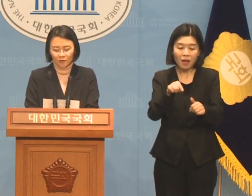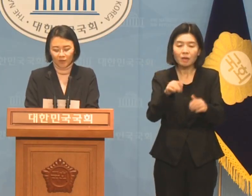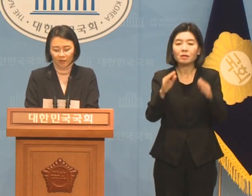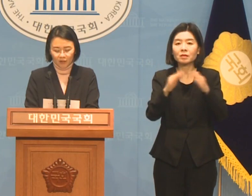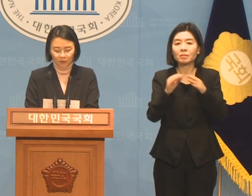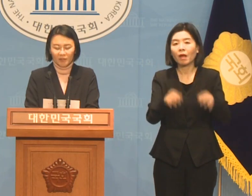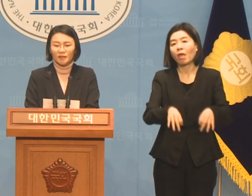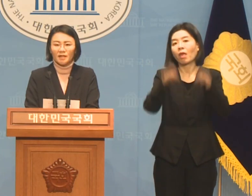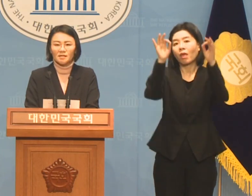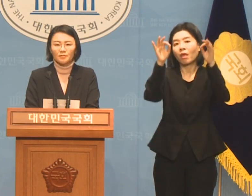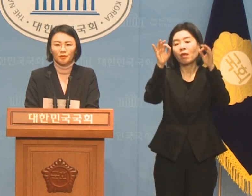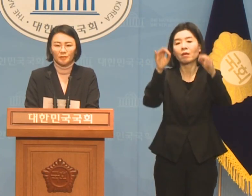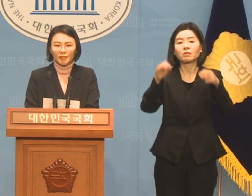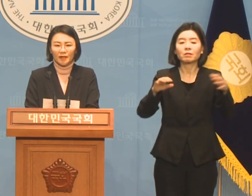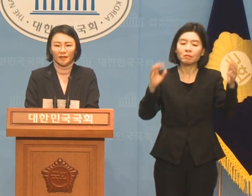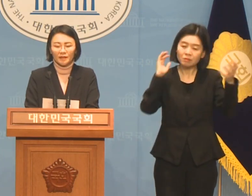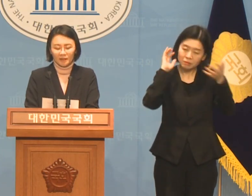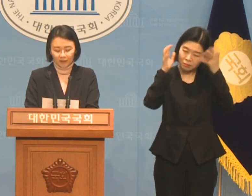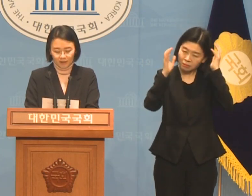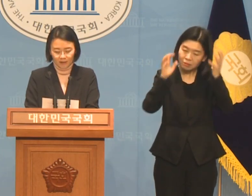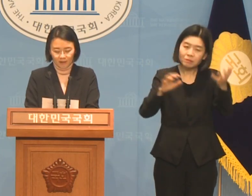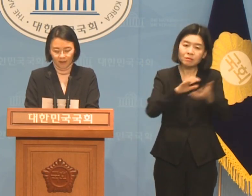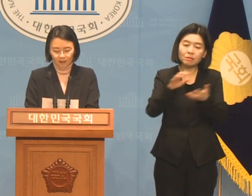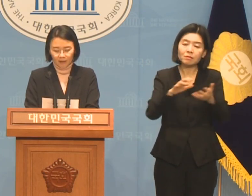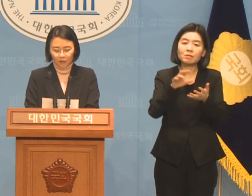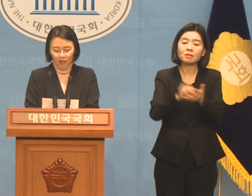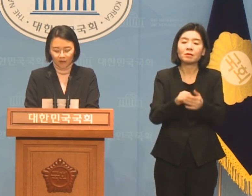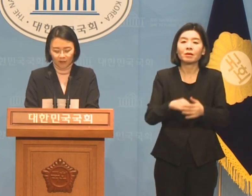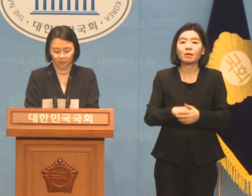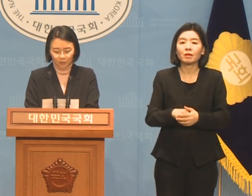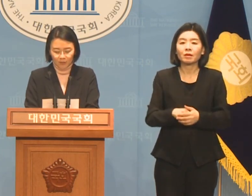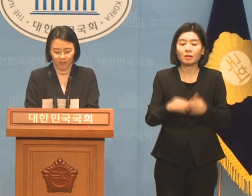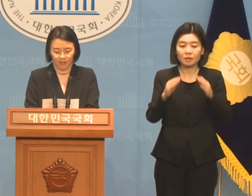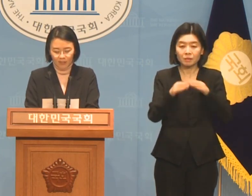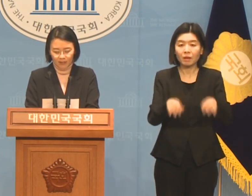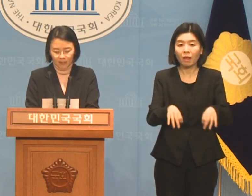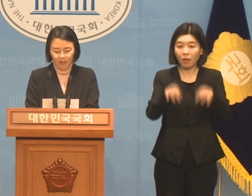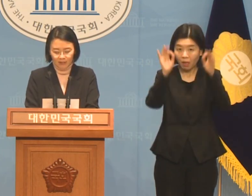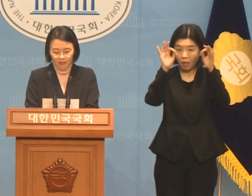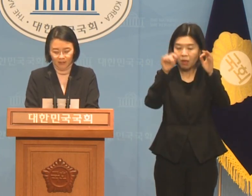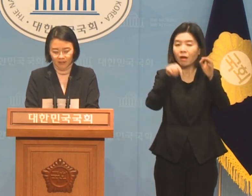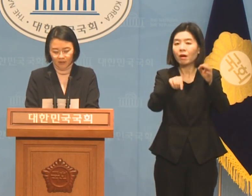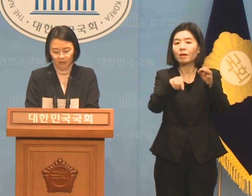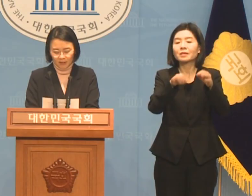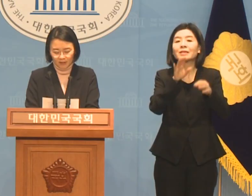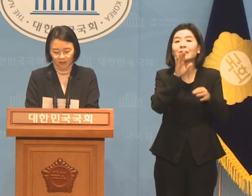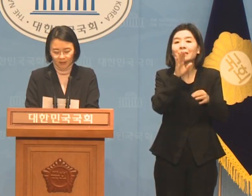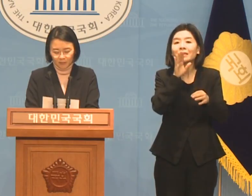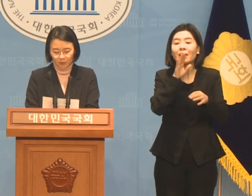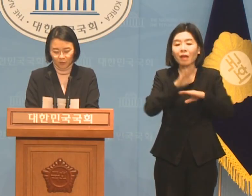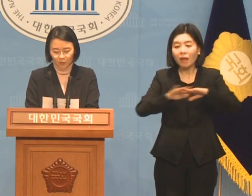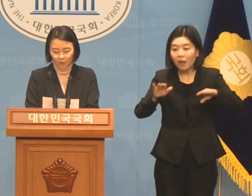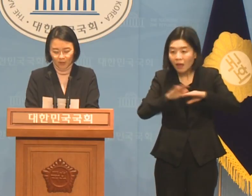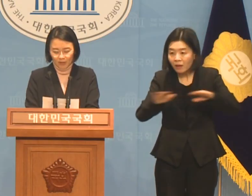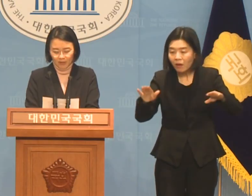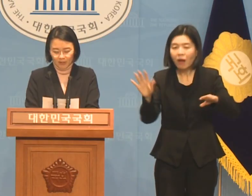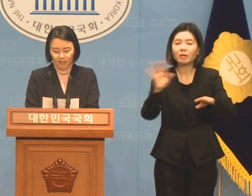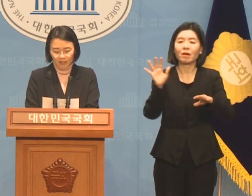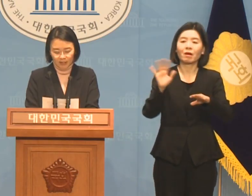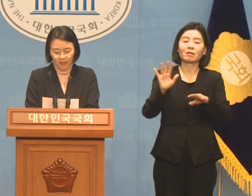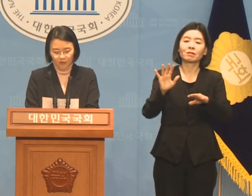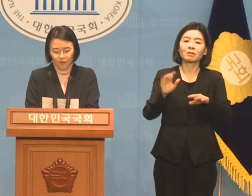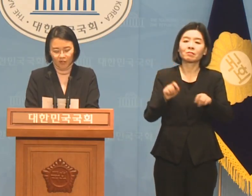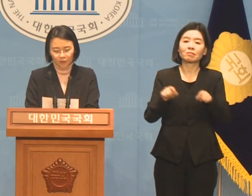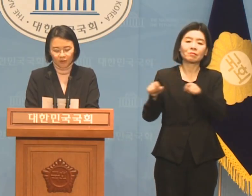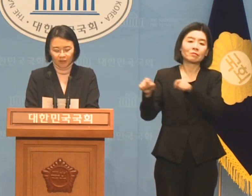혼란을 초래한 결과를 낳았을 뿐입니다. 특히 과열된 부동산 시장에 대한 실질적인 대응은 미루고